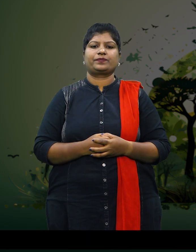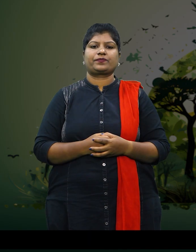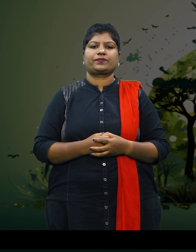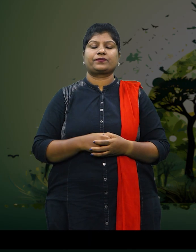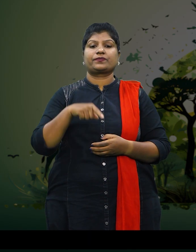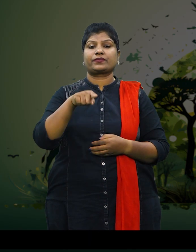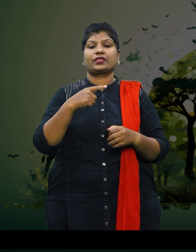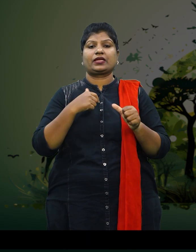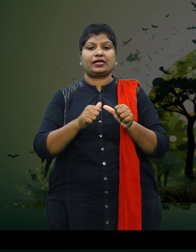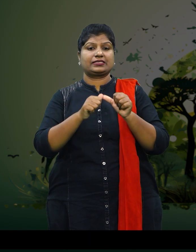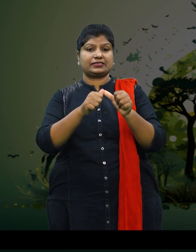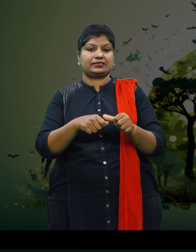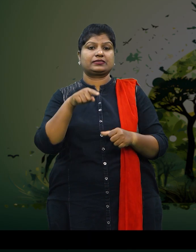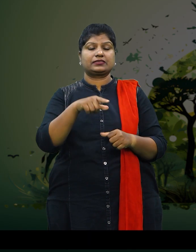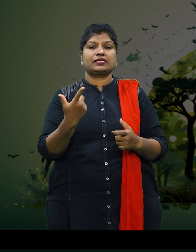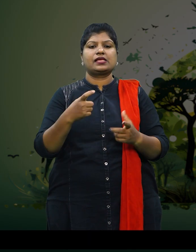उत्तर आहे पुनर्वसन.